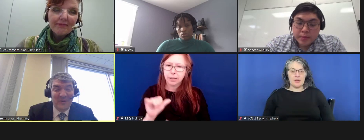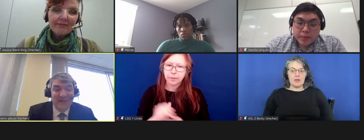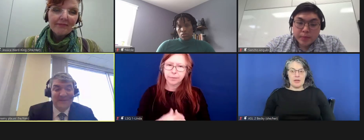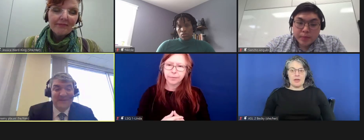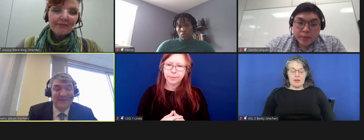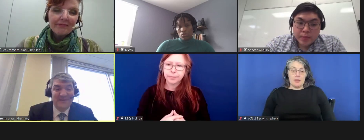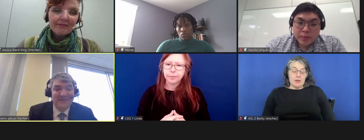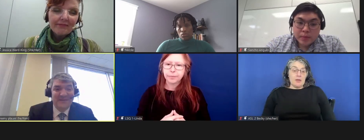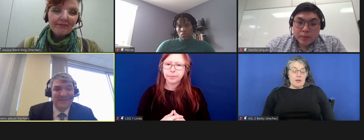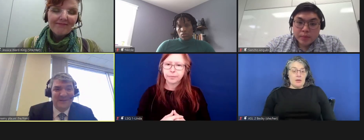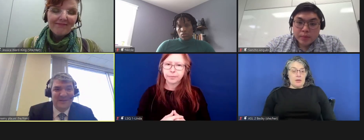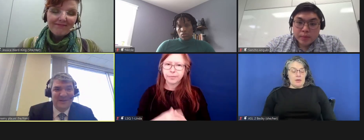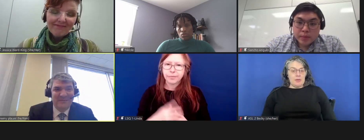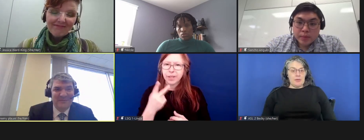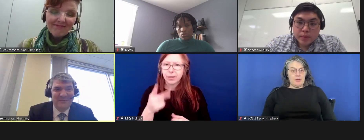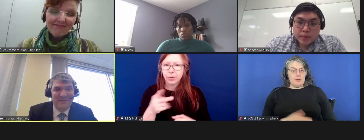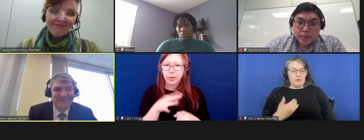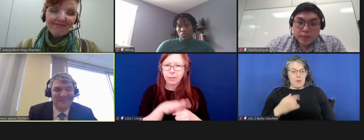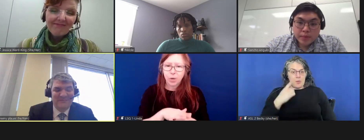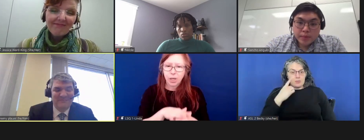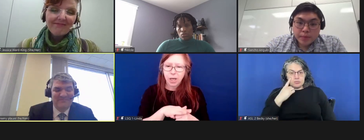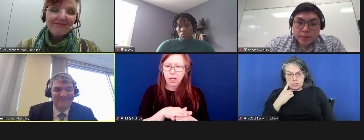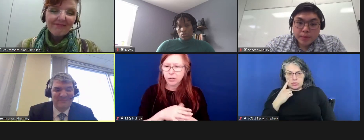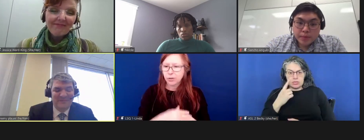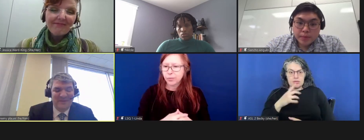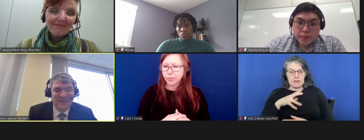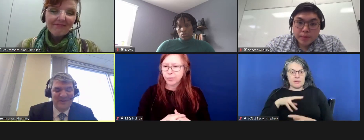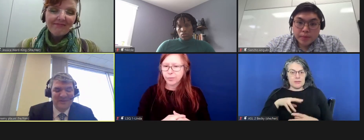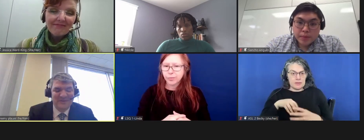pour ce témoignage.